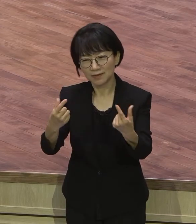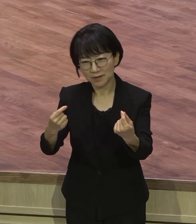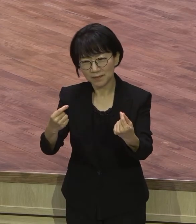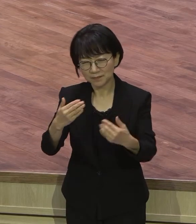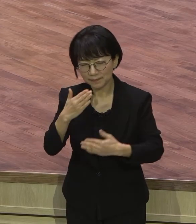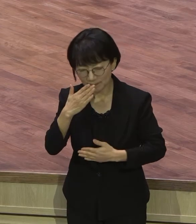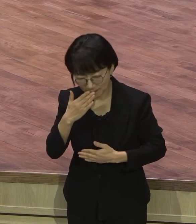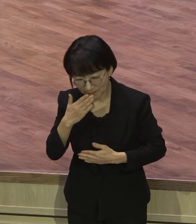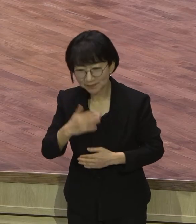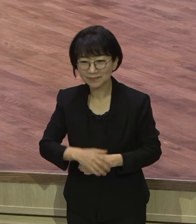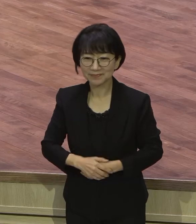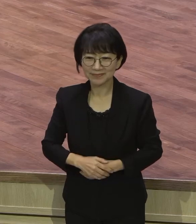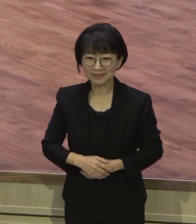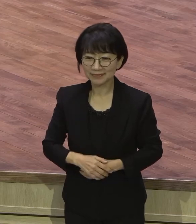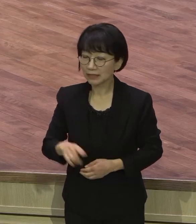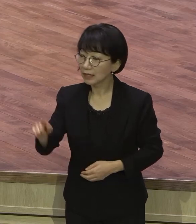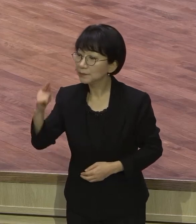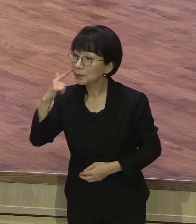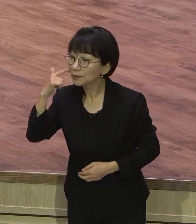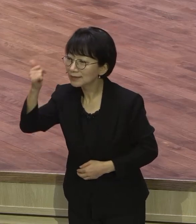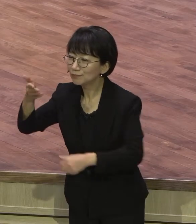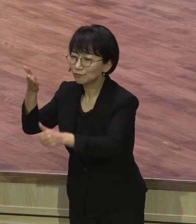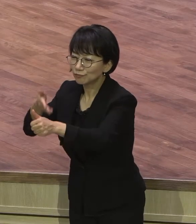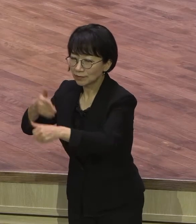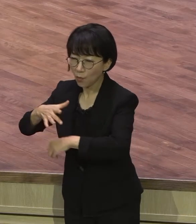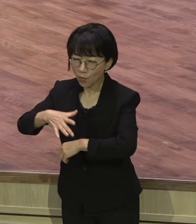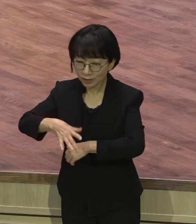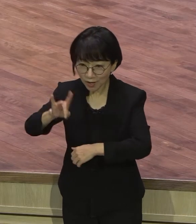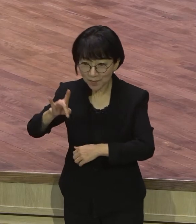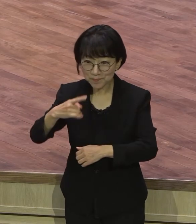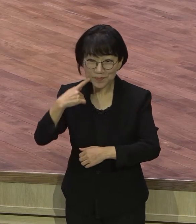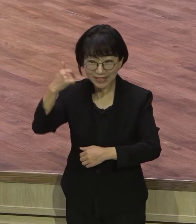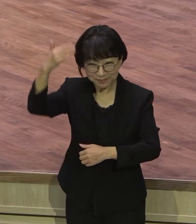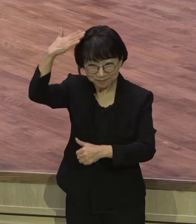우리 교육자들은 꼭 오늘 처음 교육자 된 것처럼